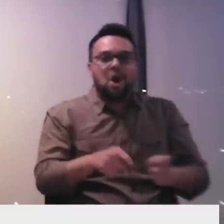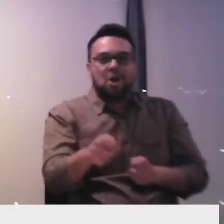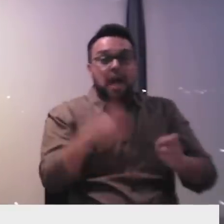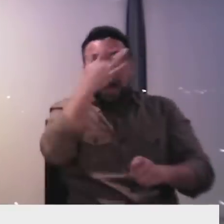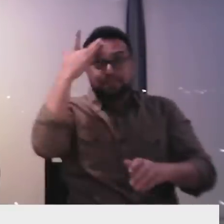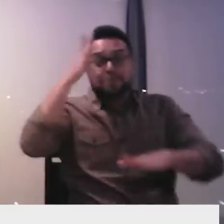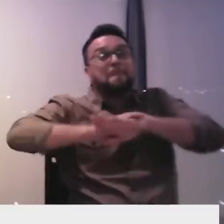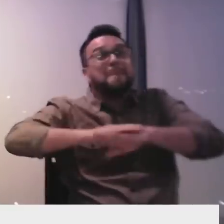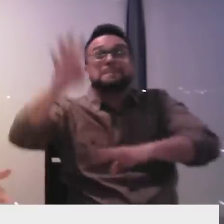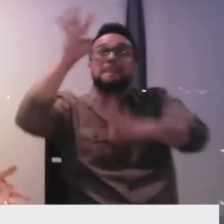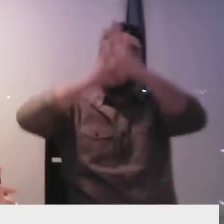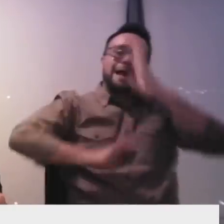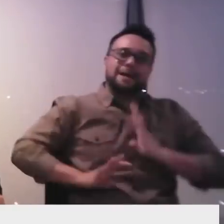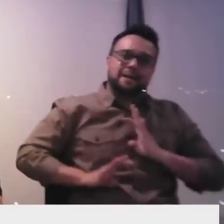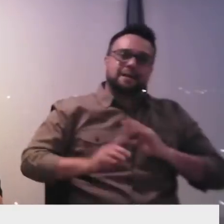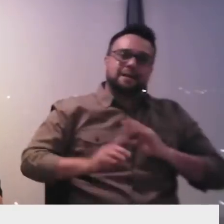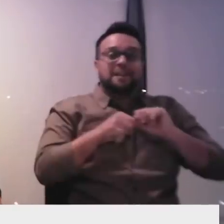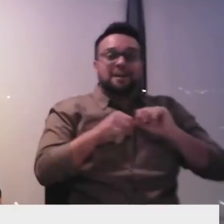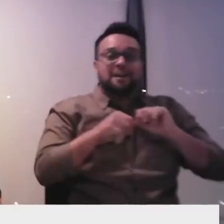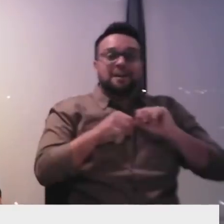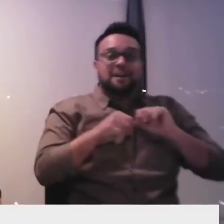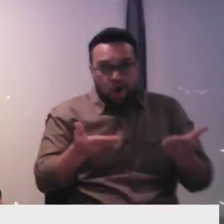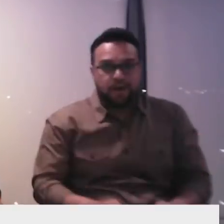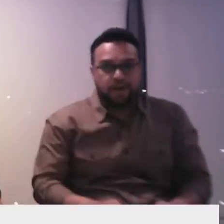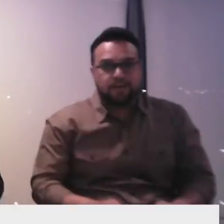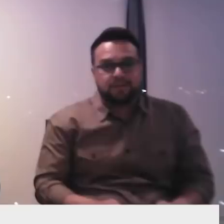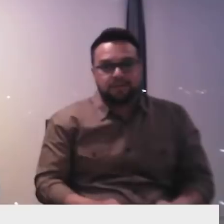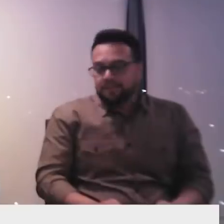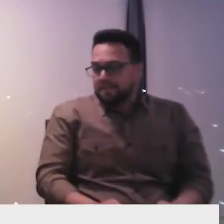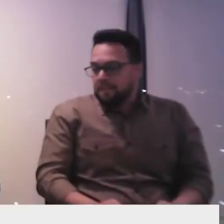acusavam de ser ditadores, é o que estão fazendo isso agora.